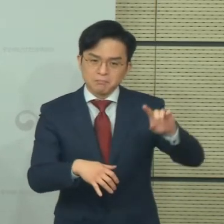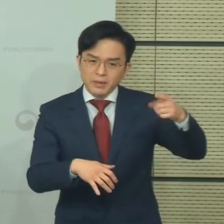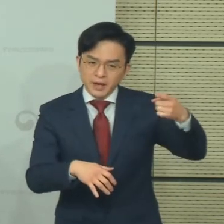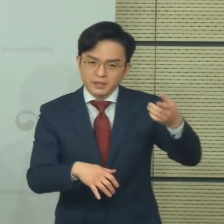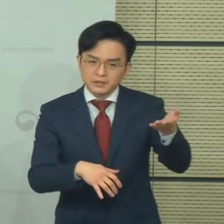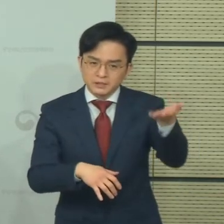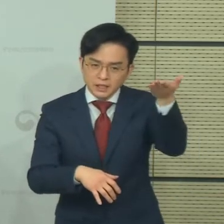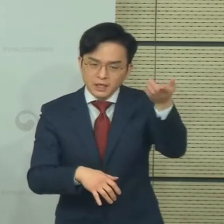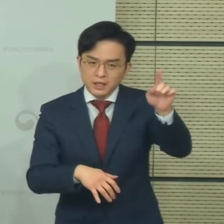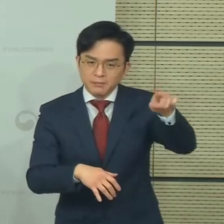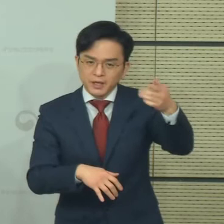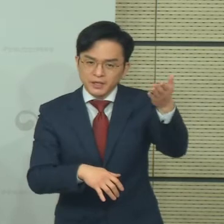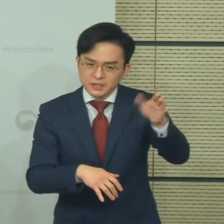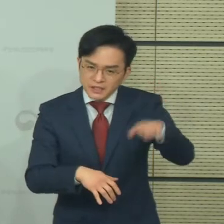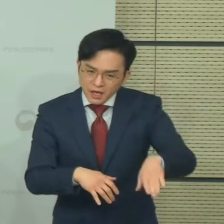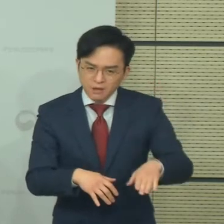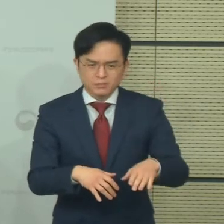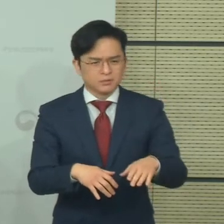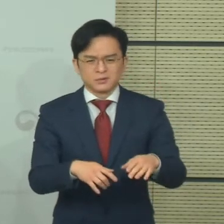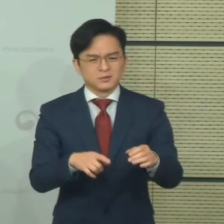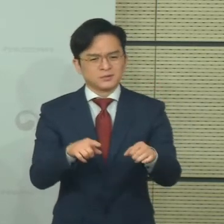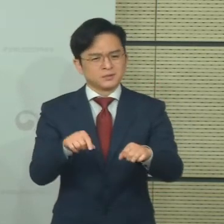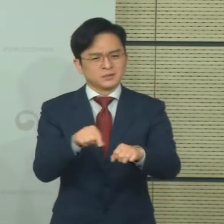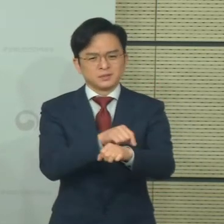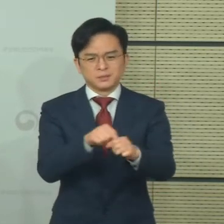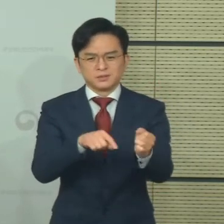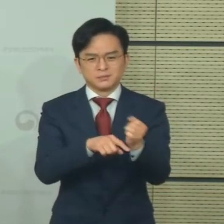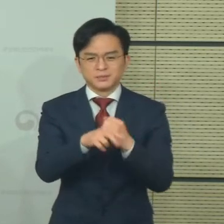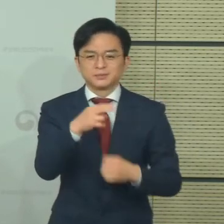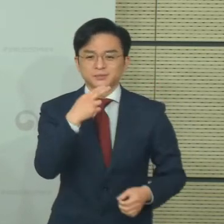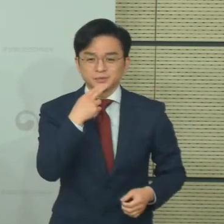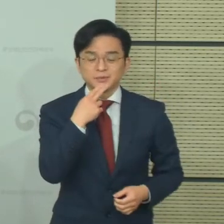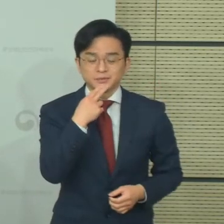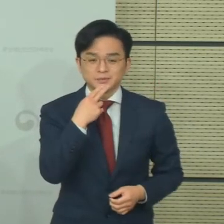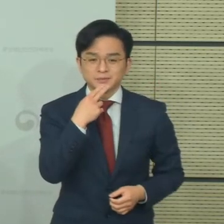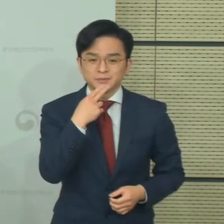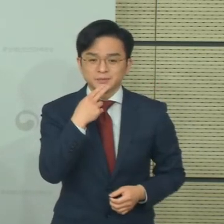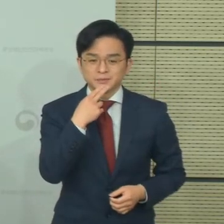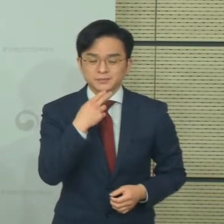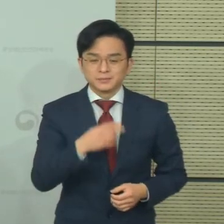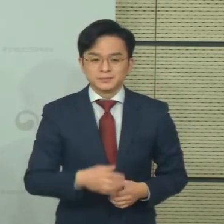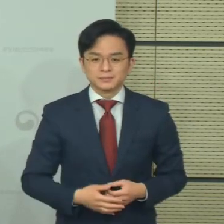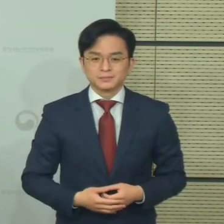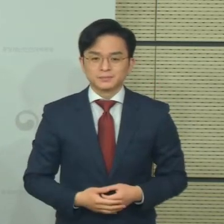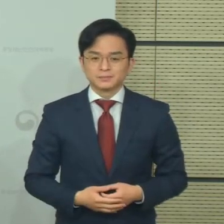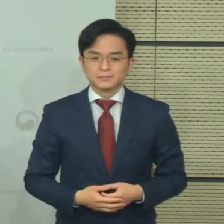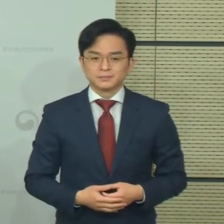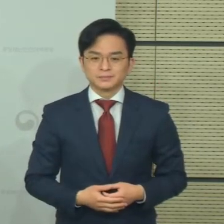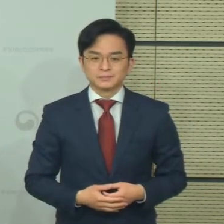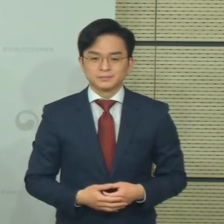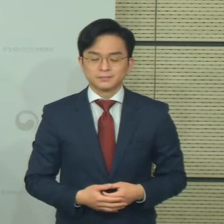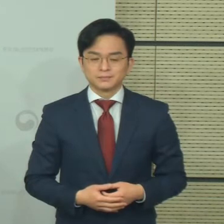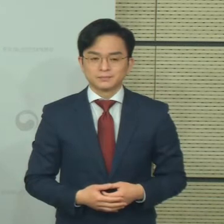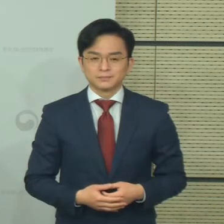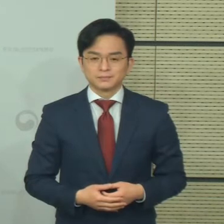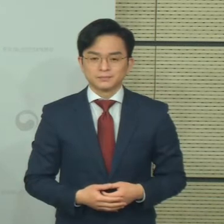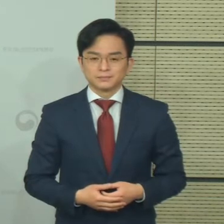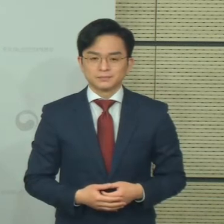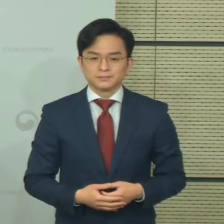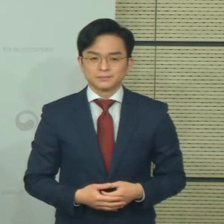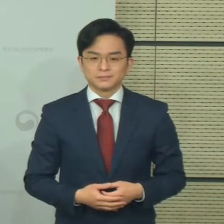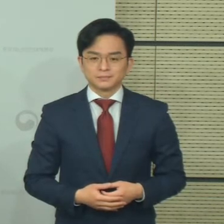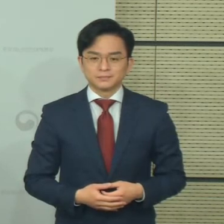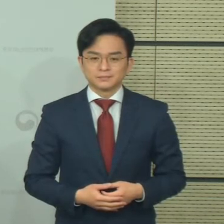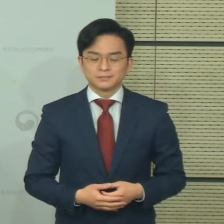보통 월요일 날 하게 되면 집단 감염 사례가 이제 발생하지 않는 한 보통 주말에